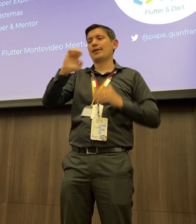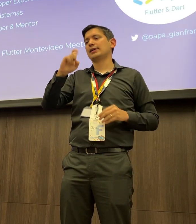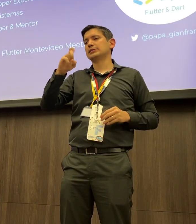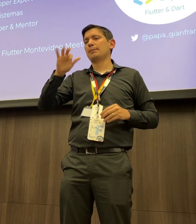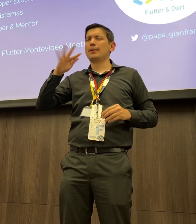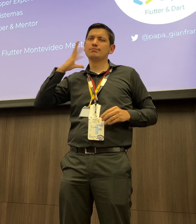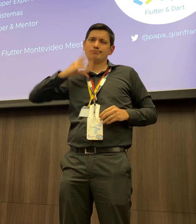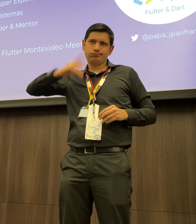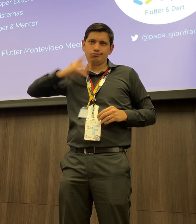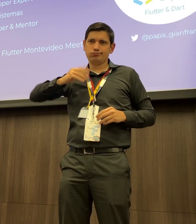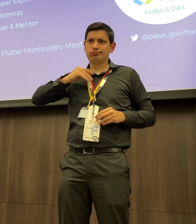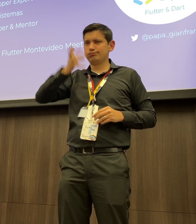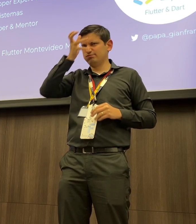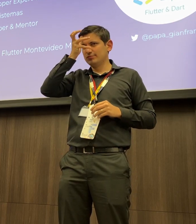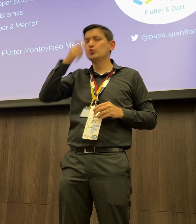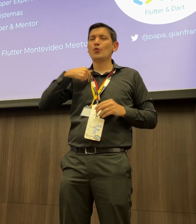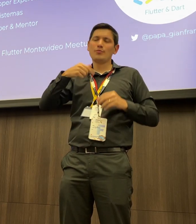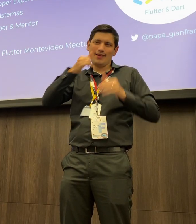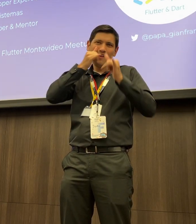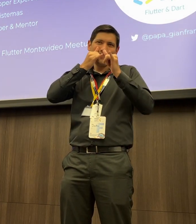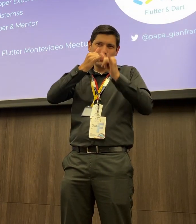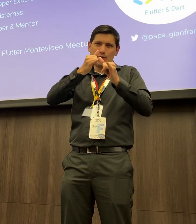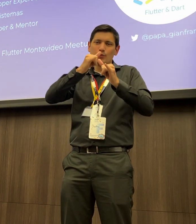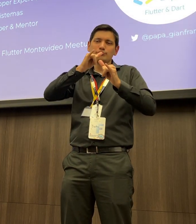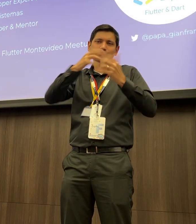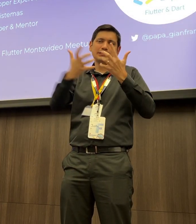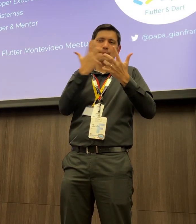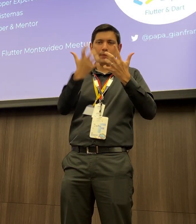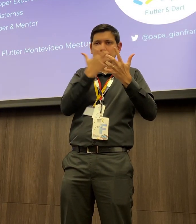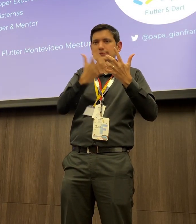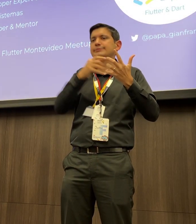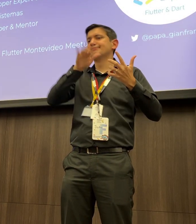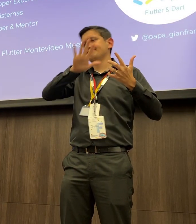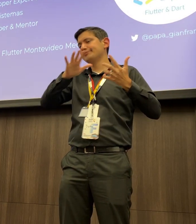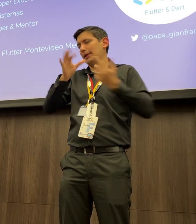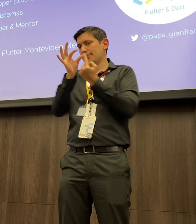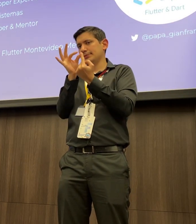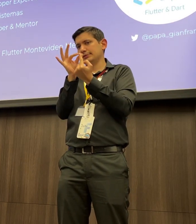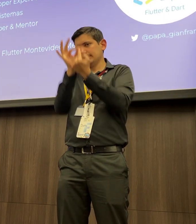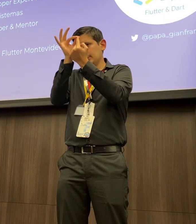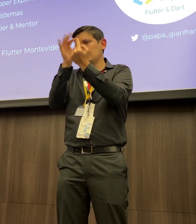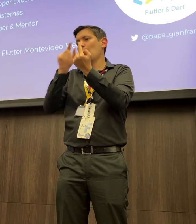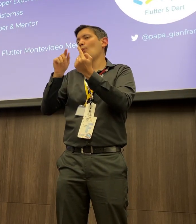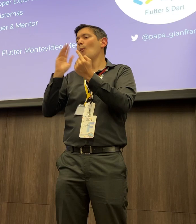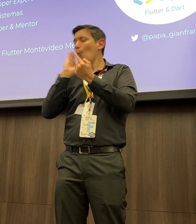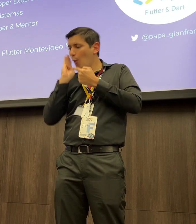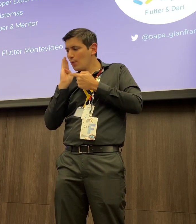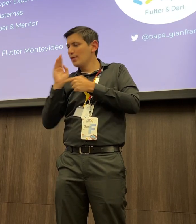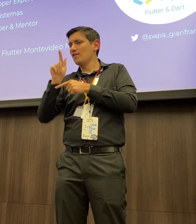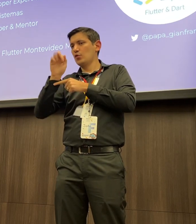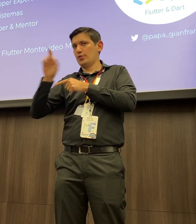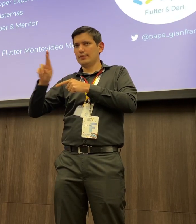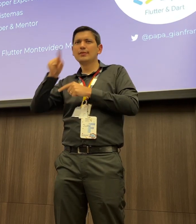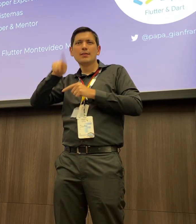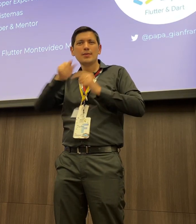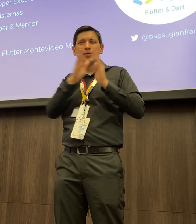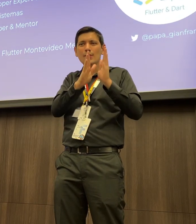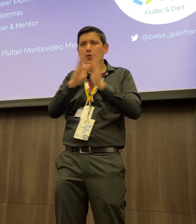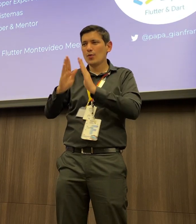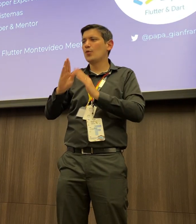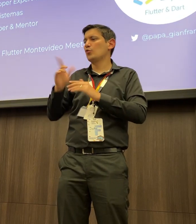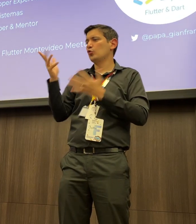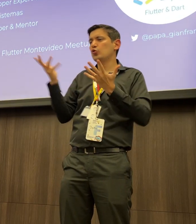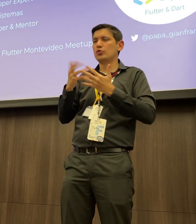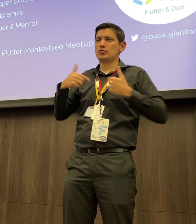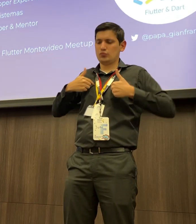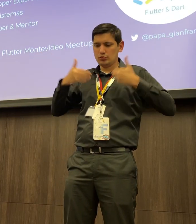Soy ingeniero en sistemas, me especialicé en lo que es desarrollo con mobile y web con Flutter. También soy organizador de Flutter Montevideo, soy